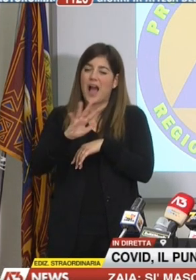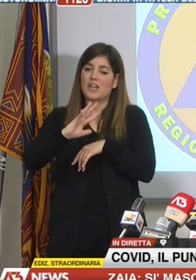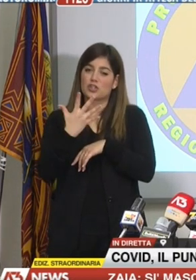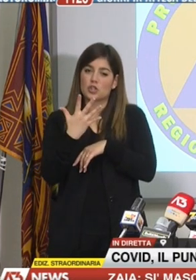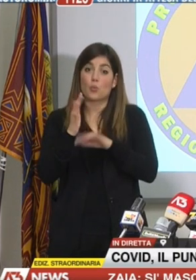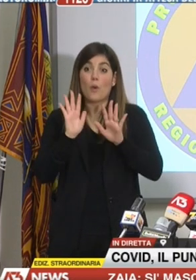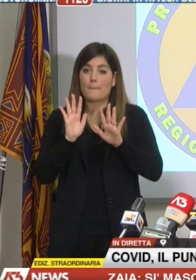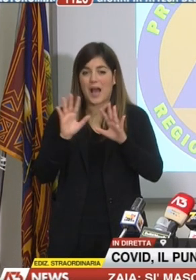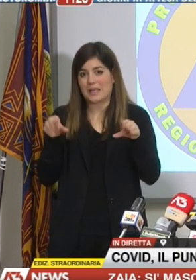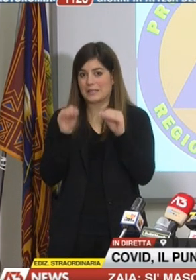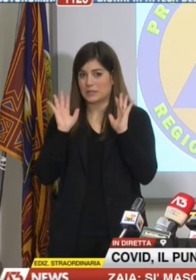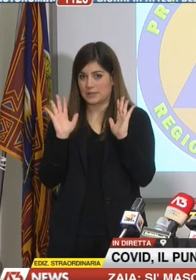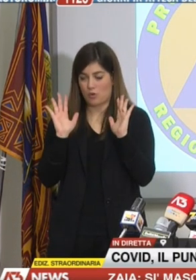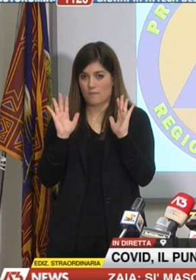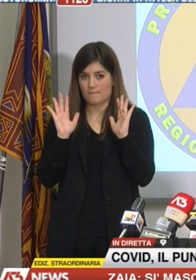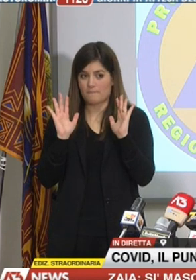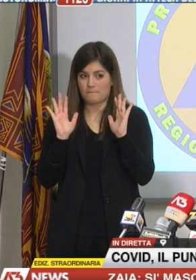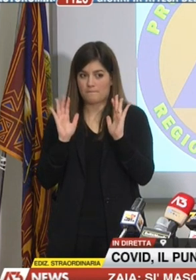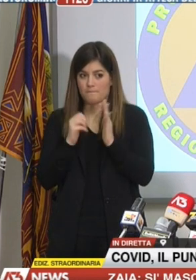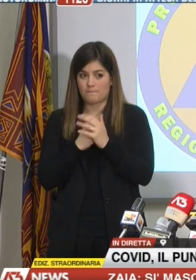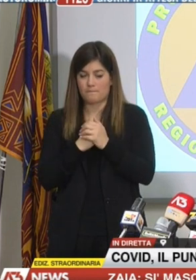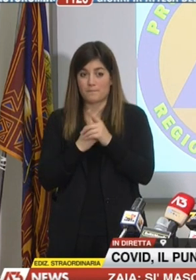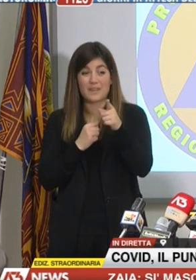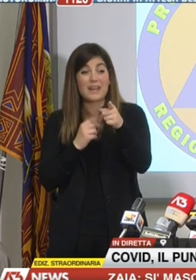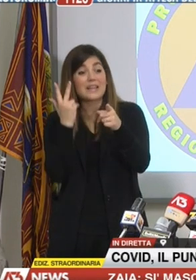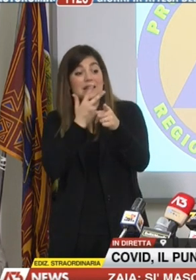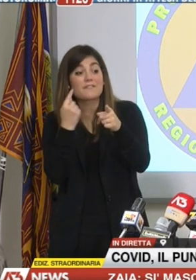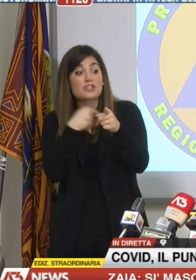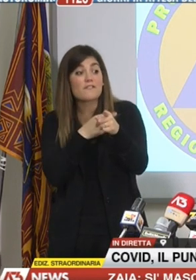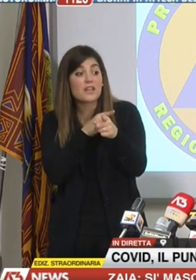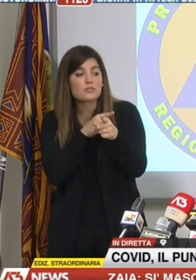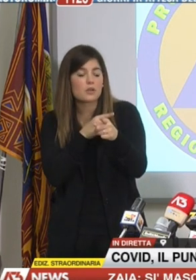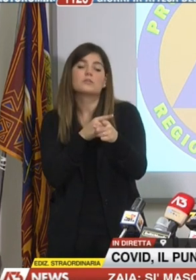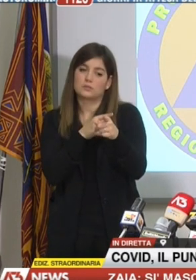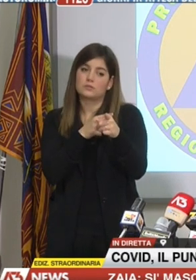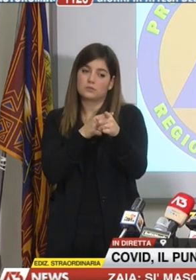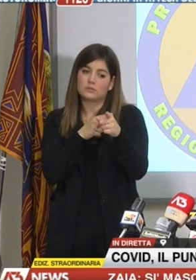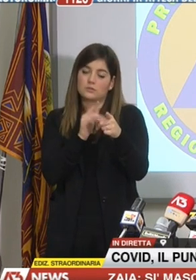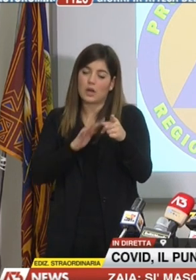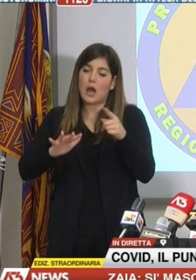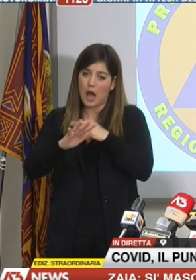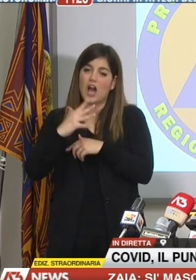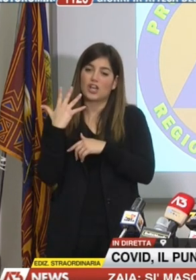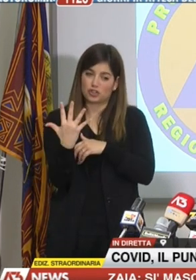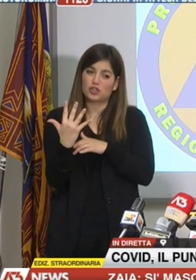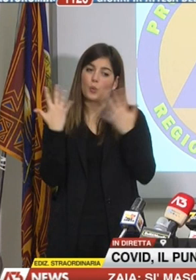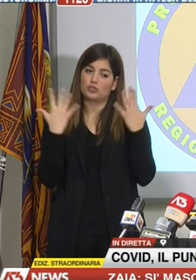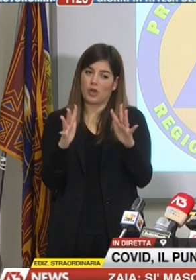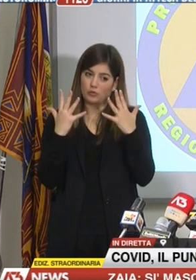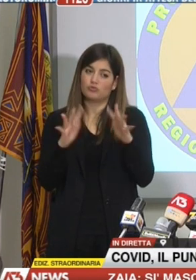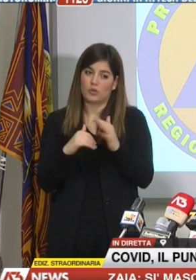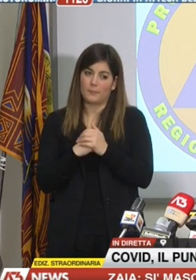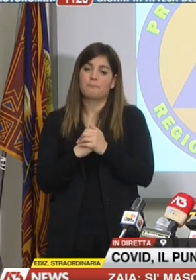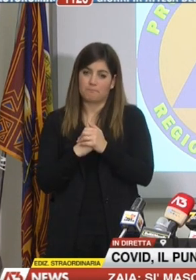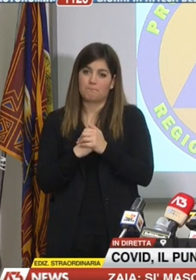appena all'inizio. Questo. Sì, sì. Sì, sì. Solo per l'area non critica. Sempre per l'area